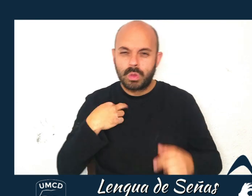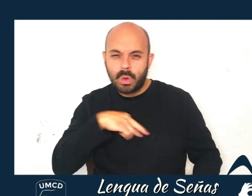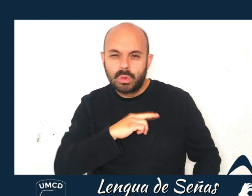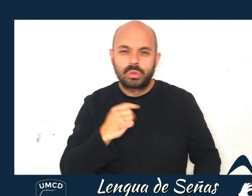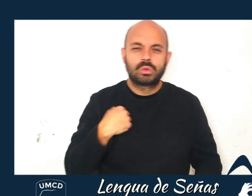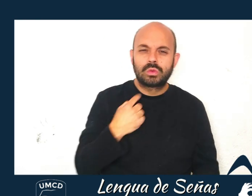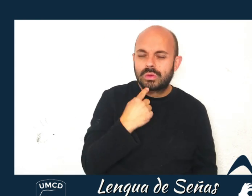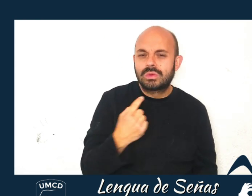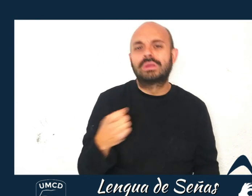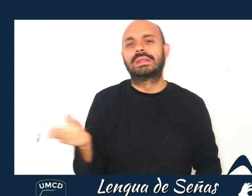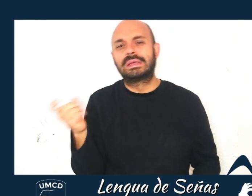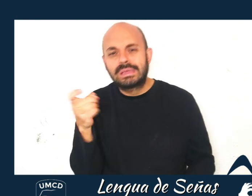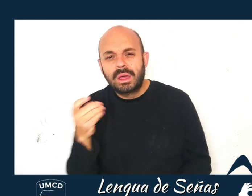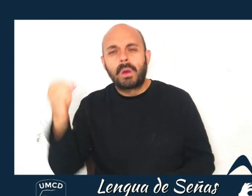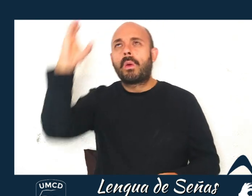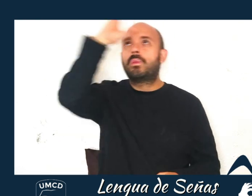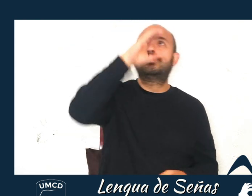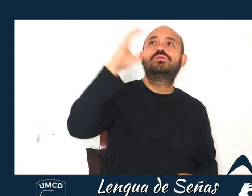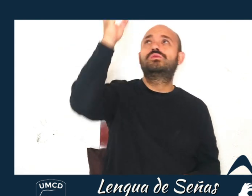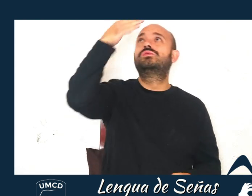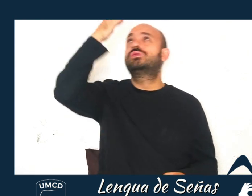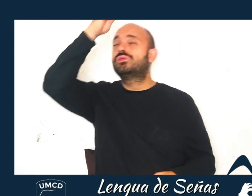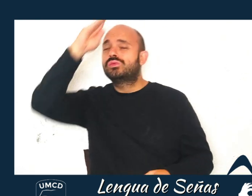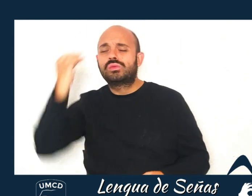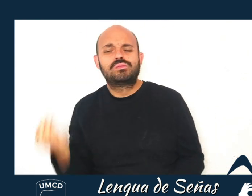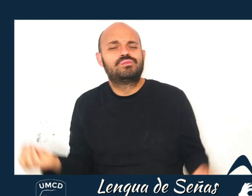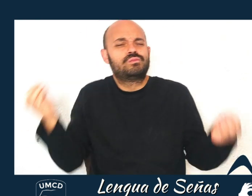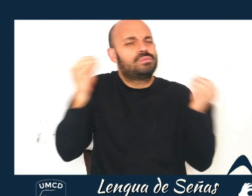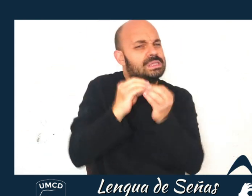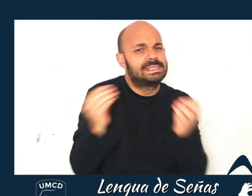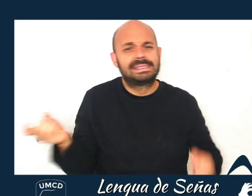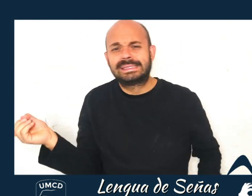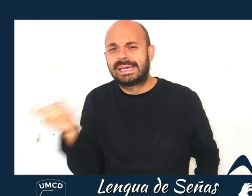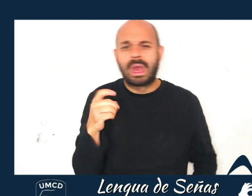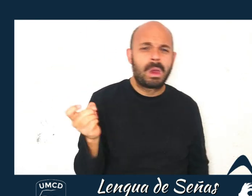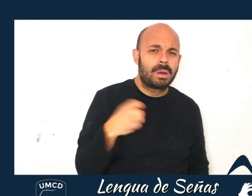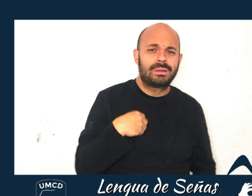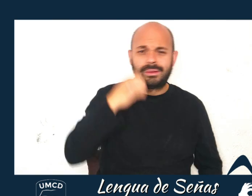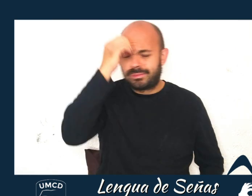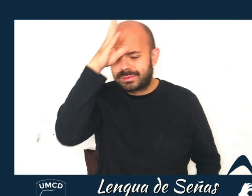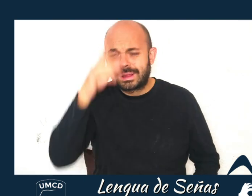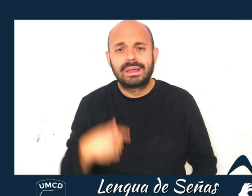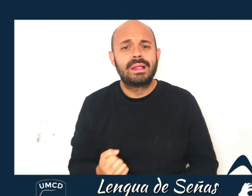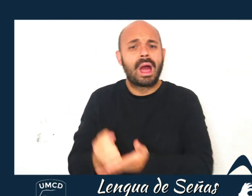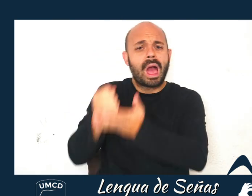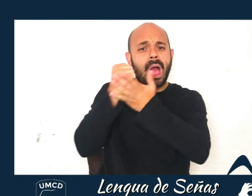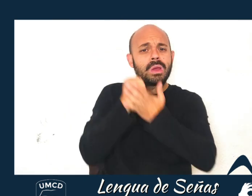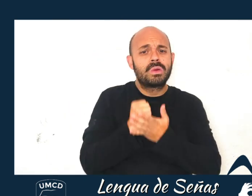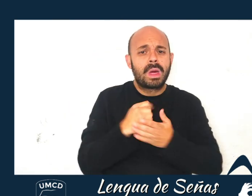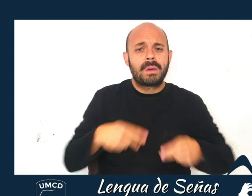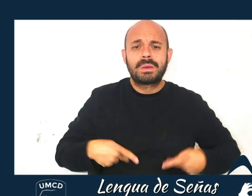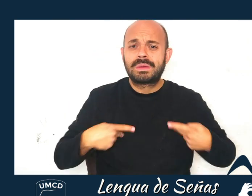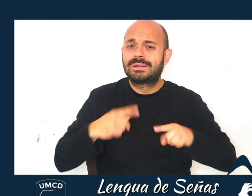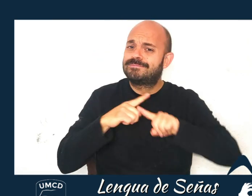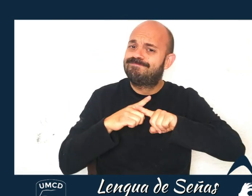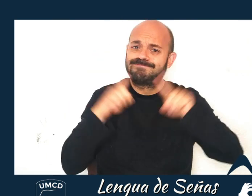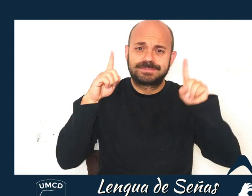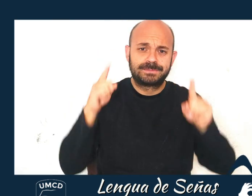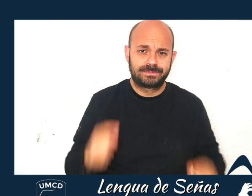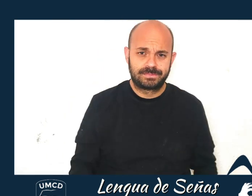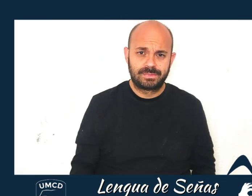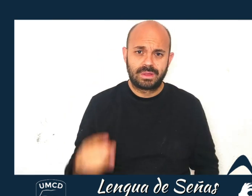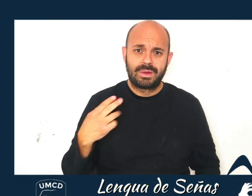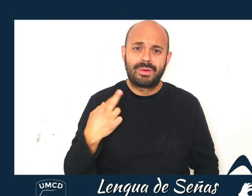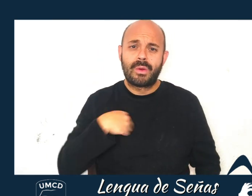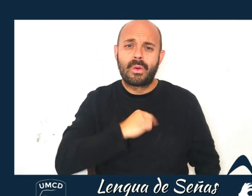Entonces, entre más busco de Dios, entre más busco y anhelo la sabiduría de Él me va a ayudar a vivir mejor.